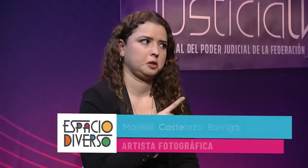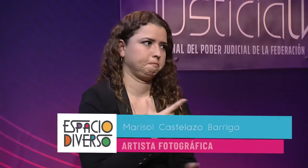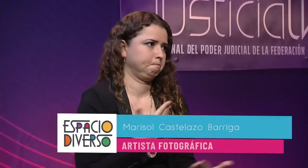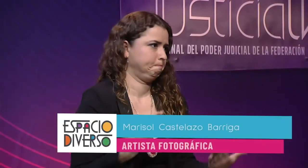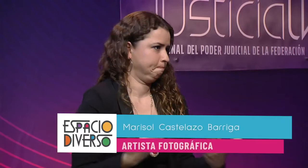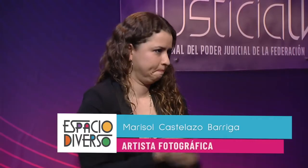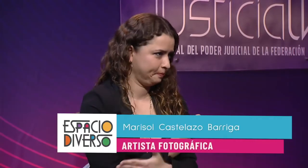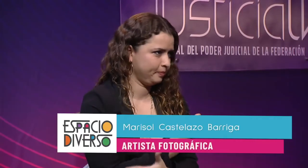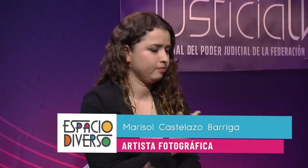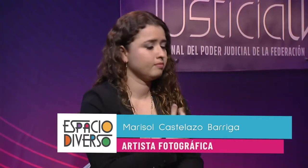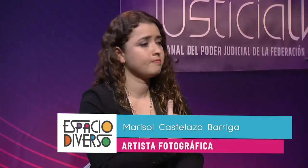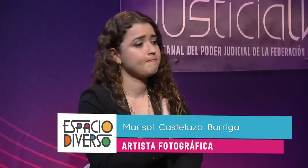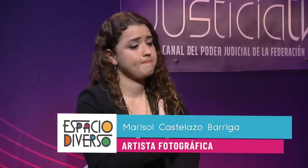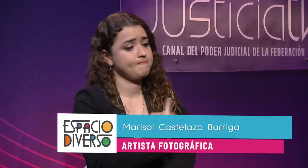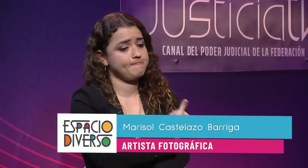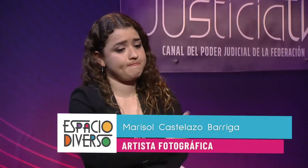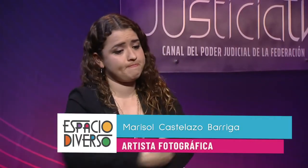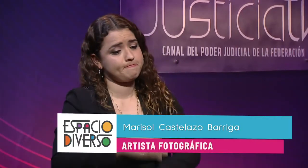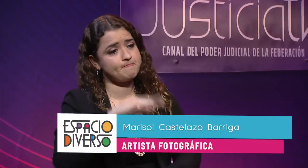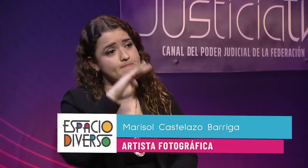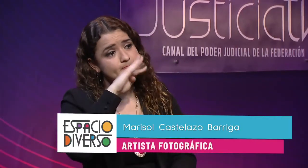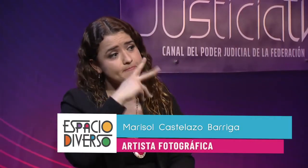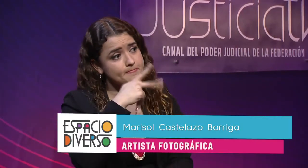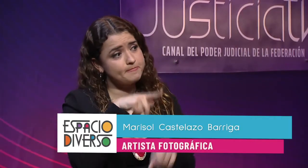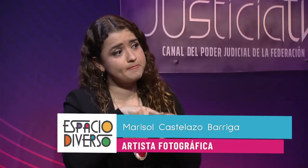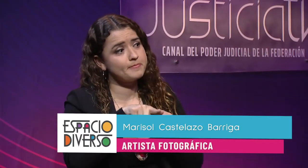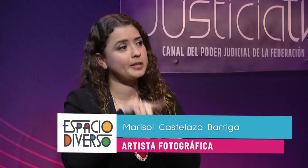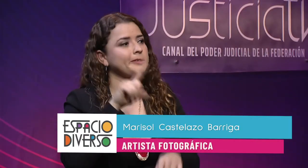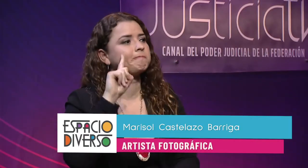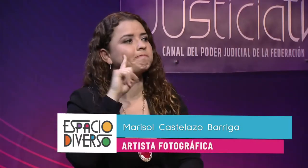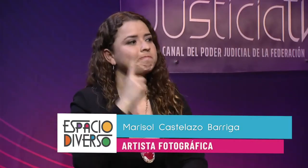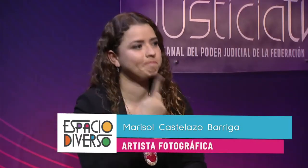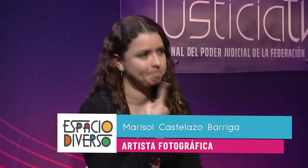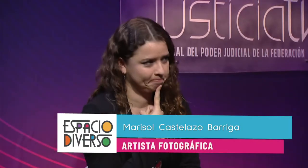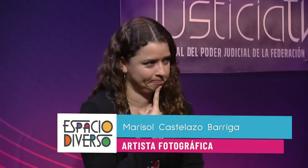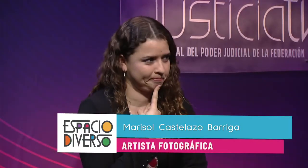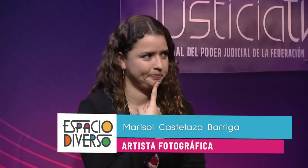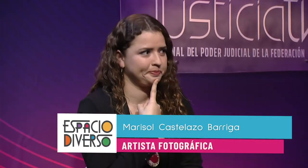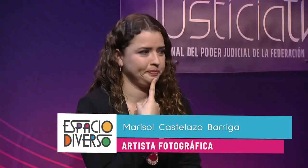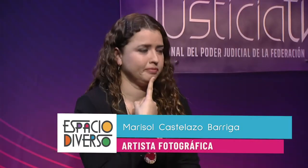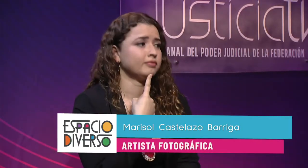Debido a que yo nací sorda y mi familia, mis papás, mi hermano son sordos,